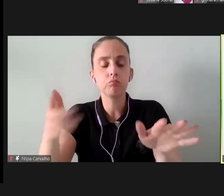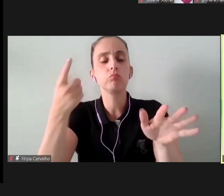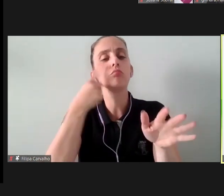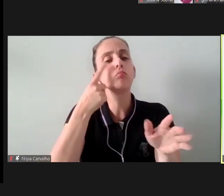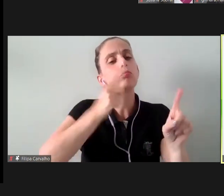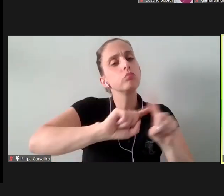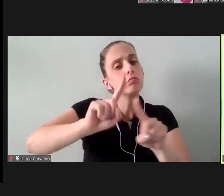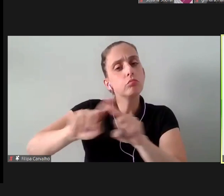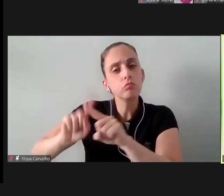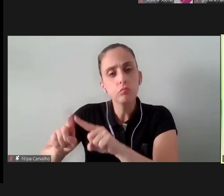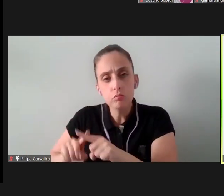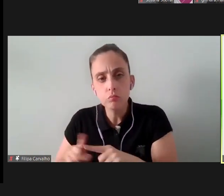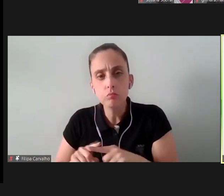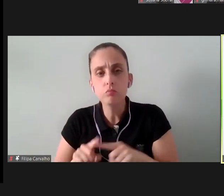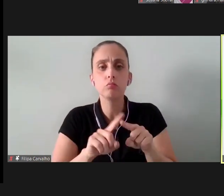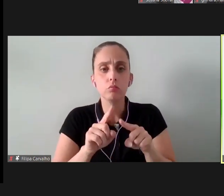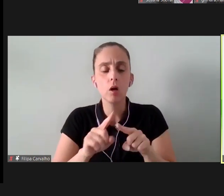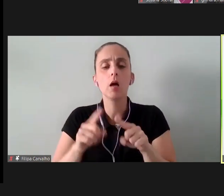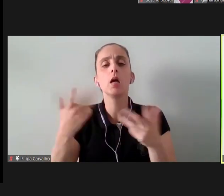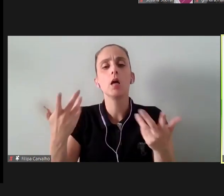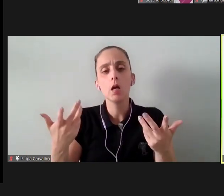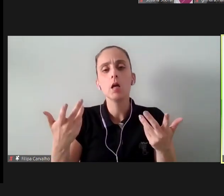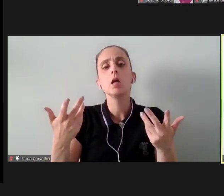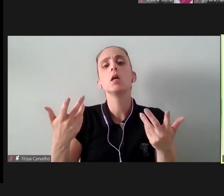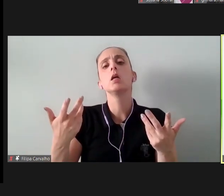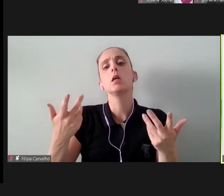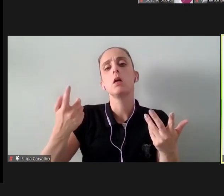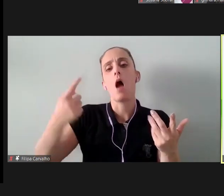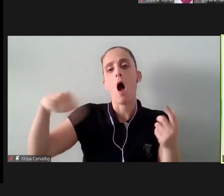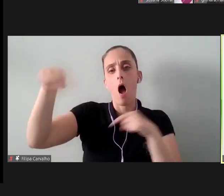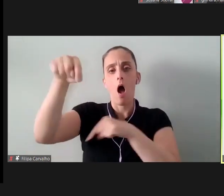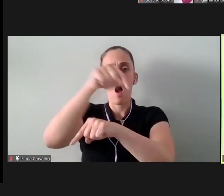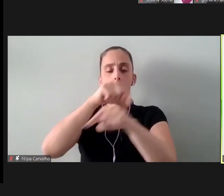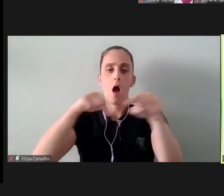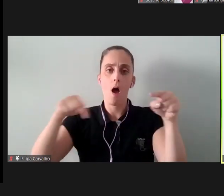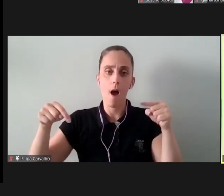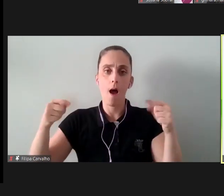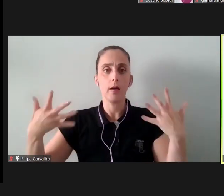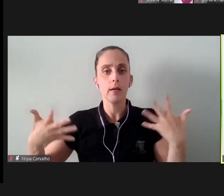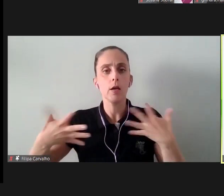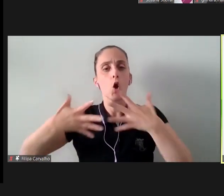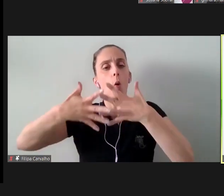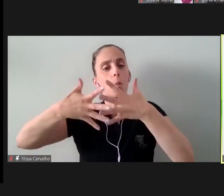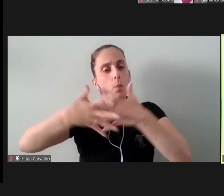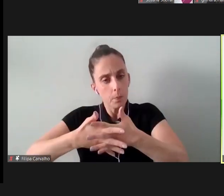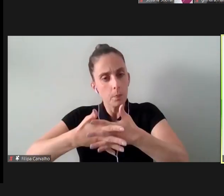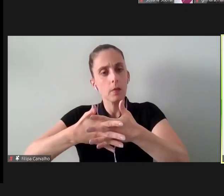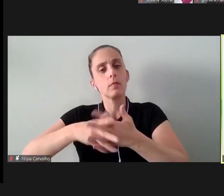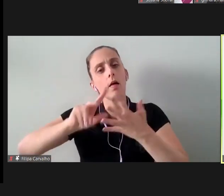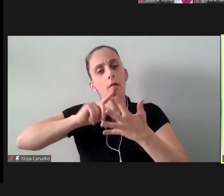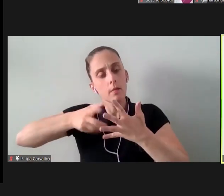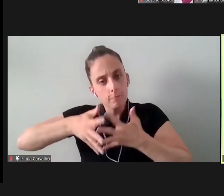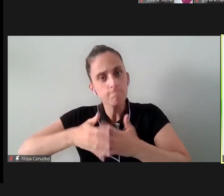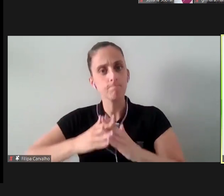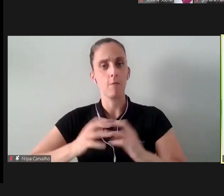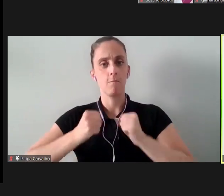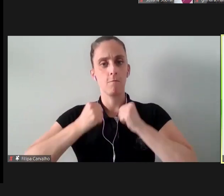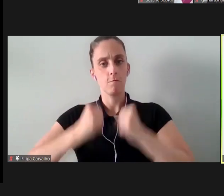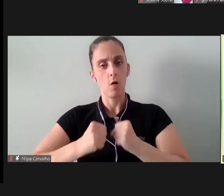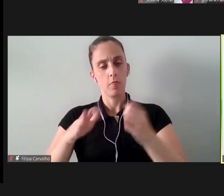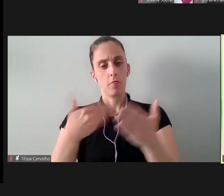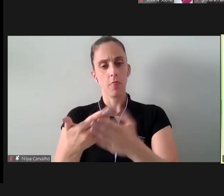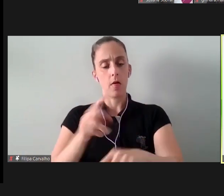existem, coexistem e que geralmente concorrem e que nós vemos como complementares e que precisam de se reforçar para uma administração